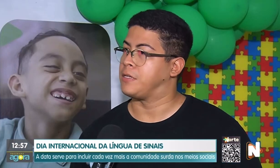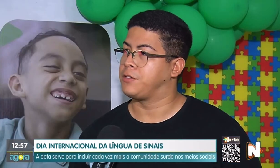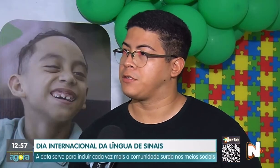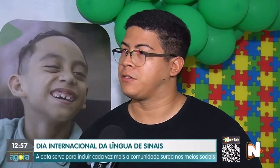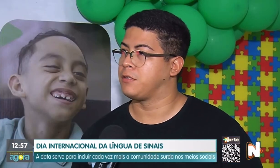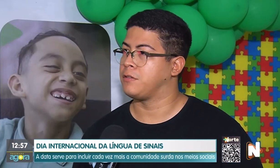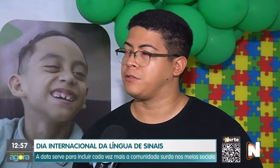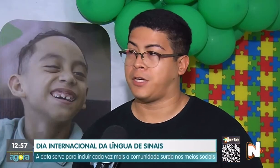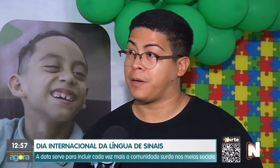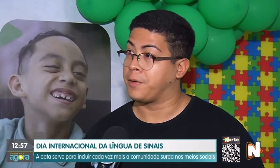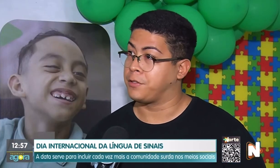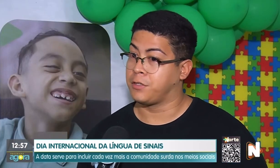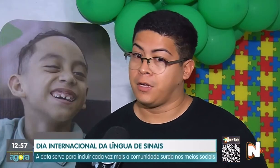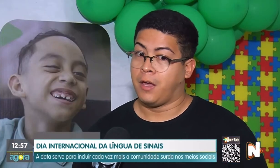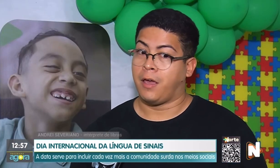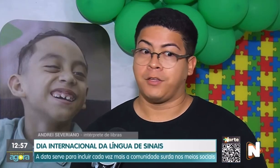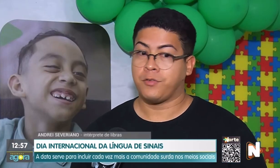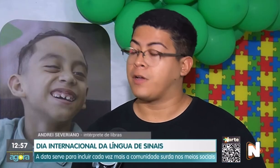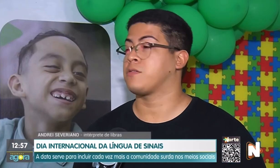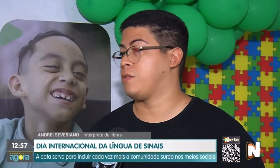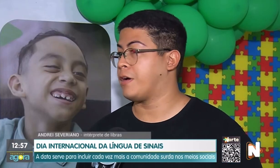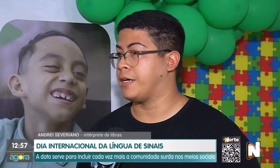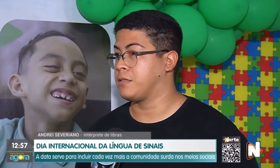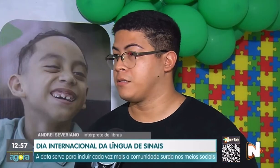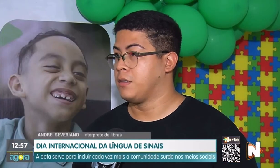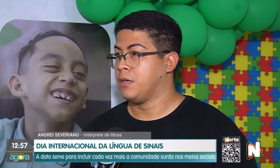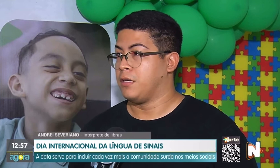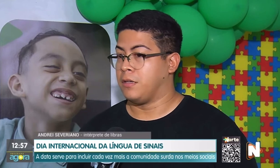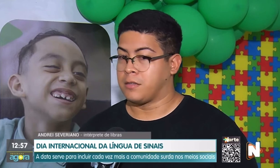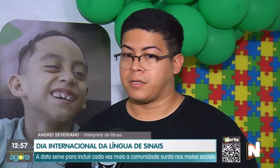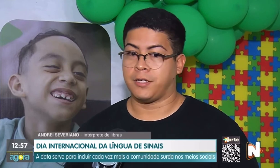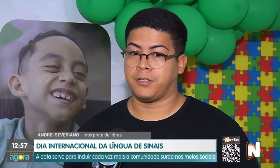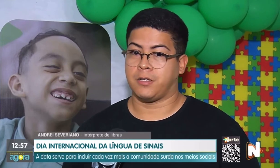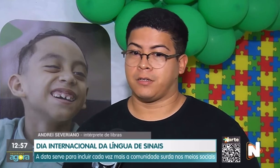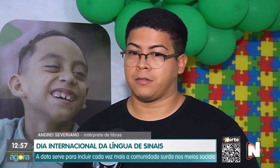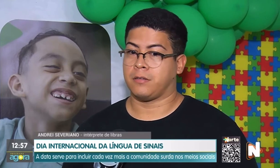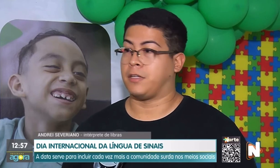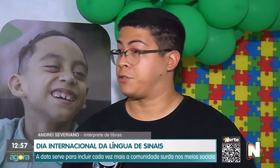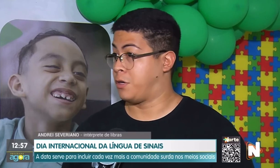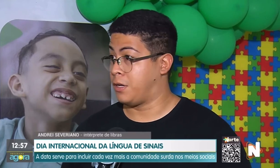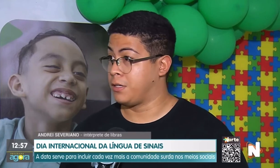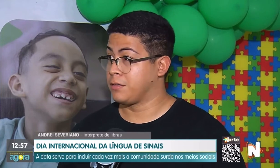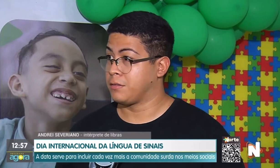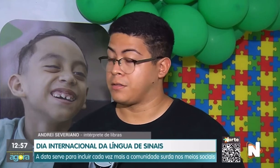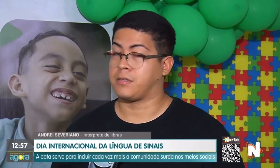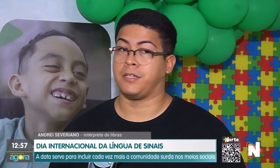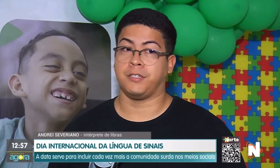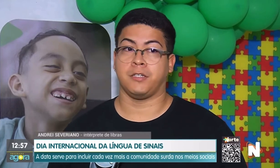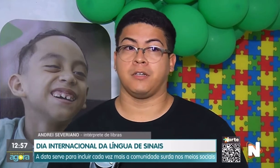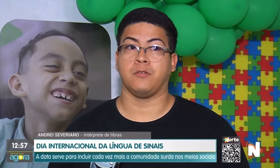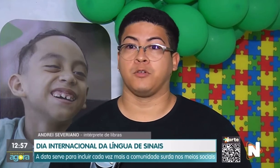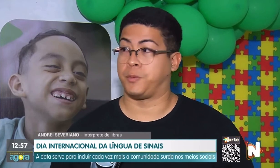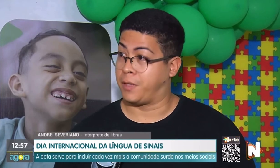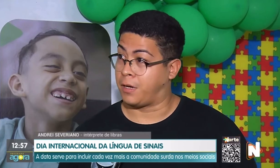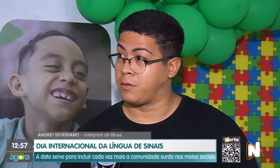presente diariamente em diversos locais Seja na escola, seja no hospital,